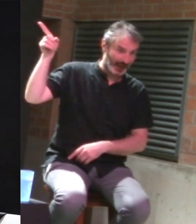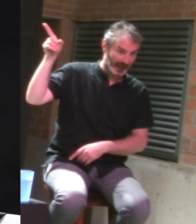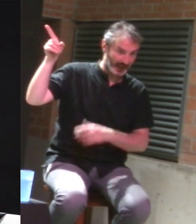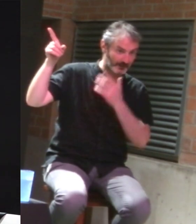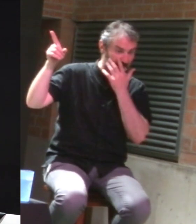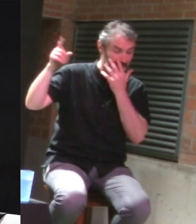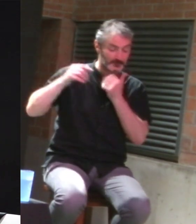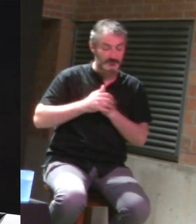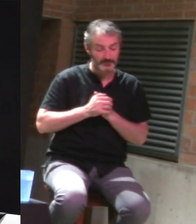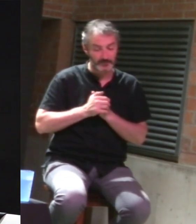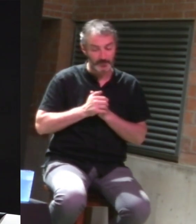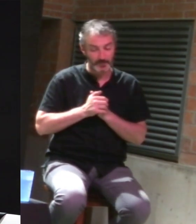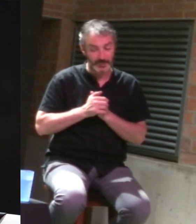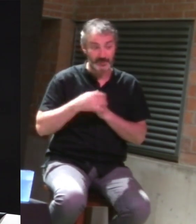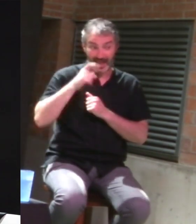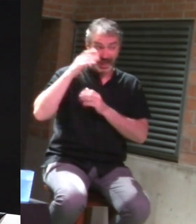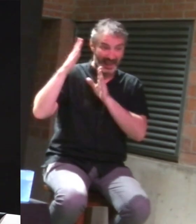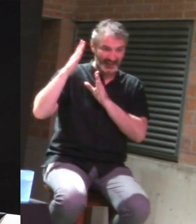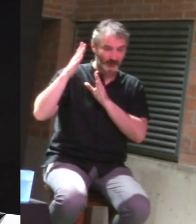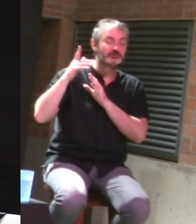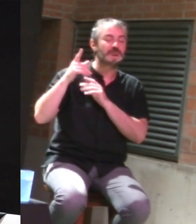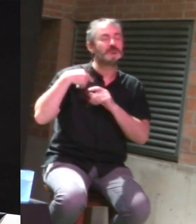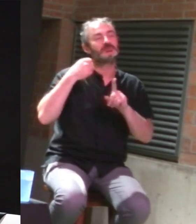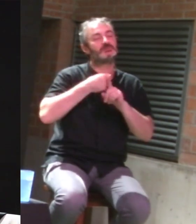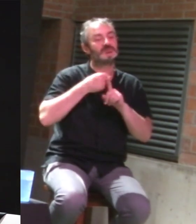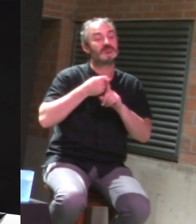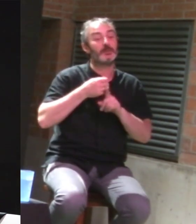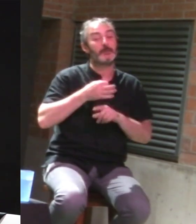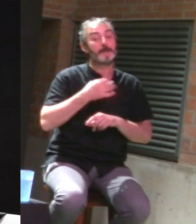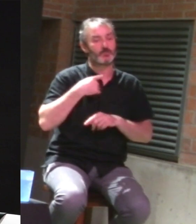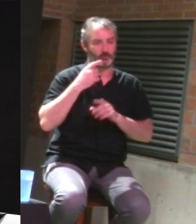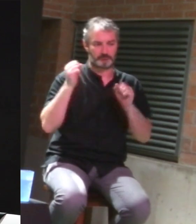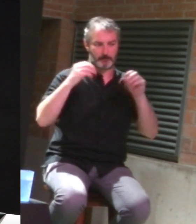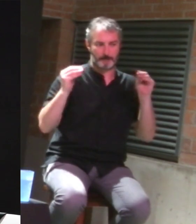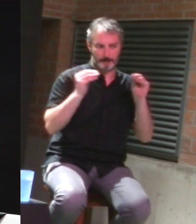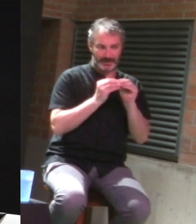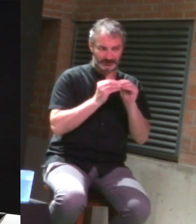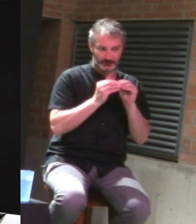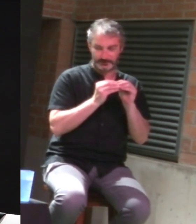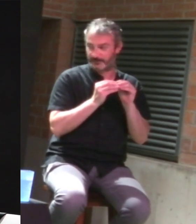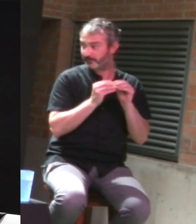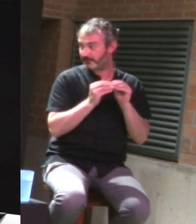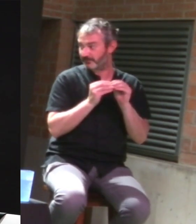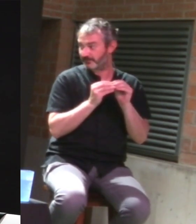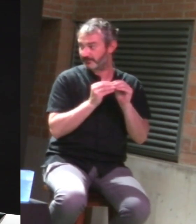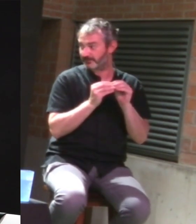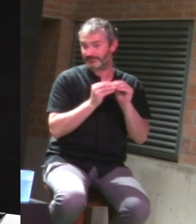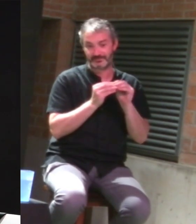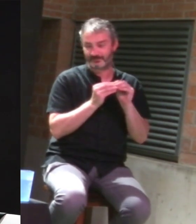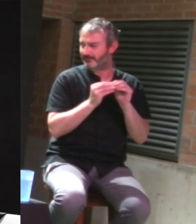és partidari, segons que ve, en aquells anys, d'arribar a un pacte. En canvi, a Belino Trinxet, com molt bé va explicar el meu marit, el Manolo,